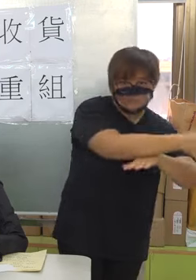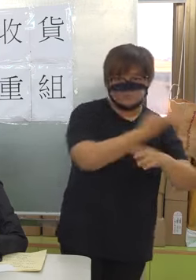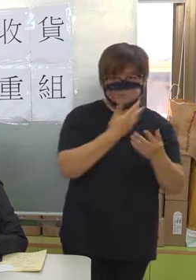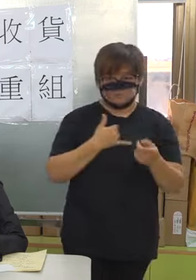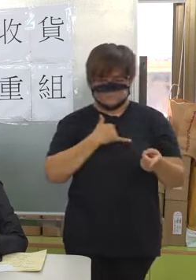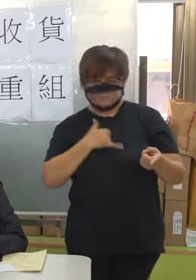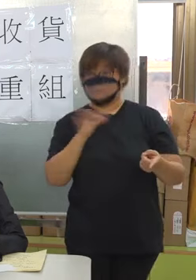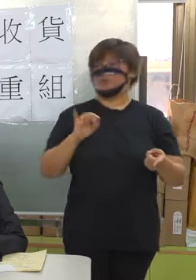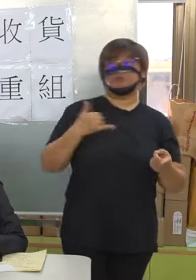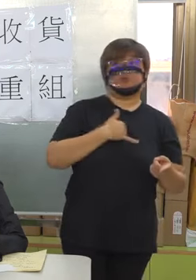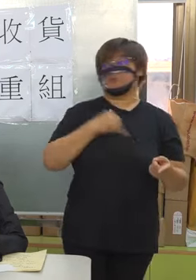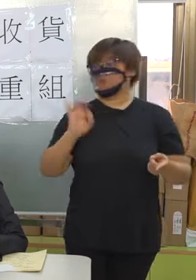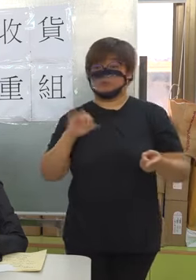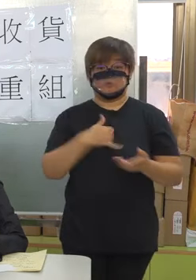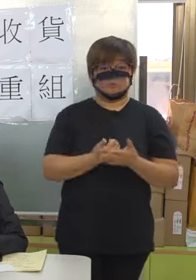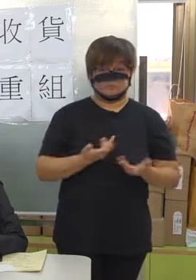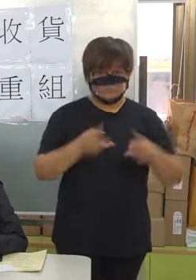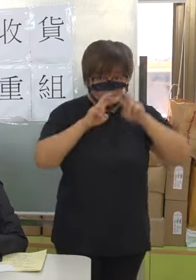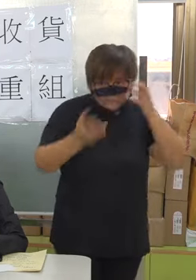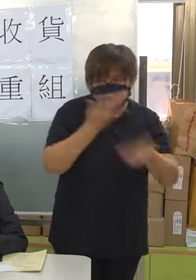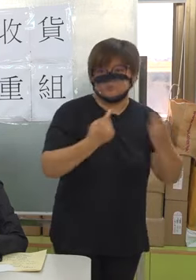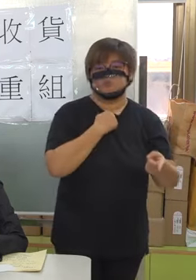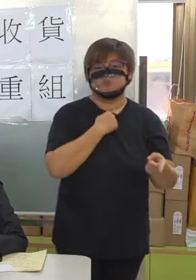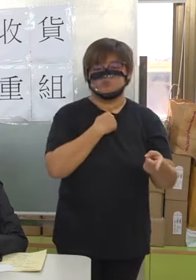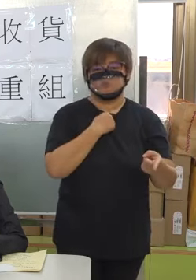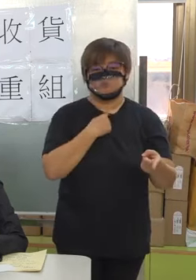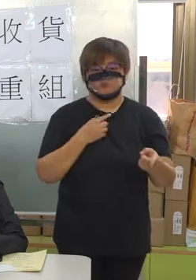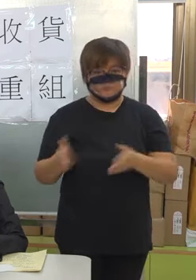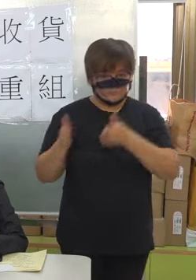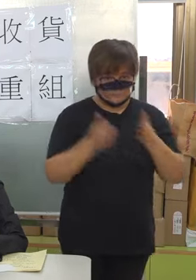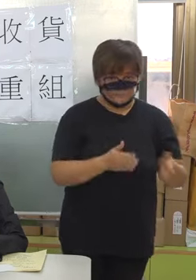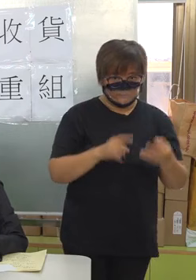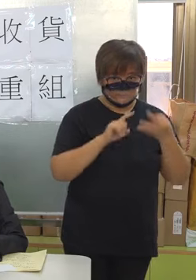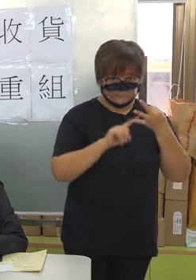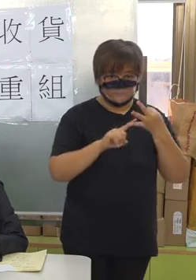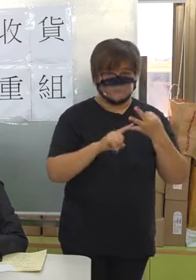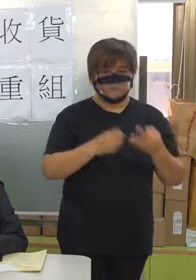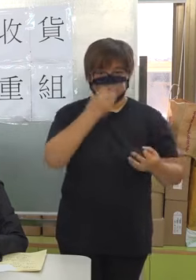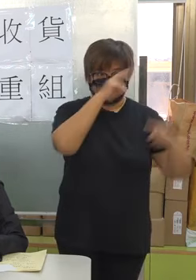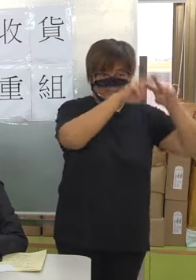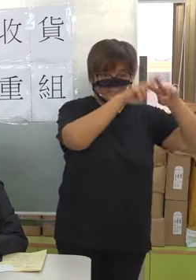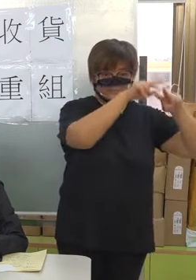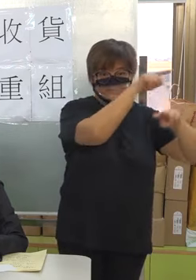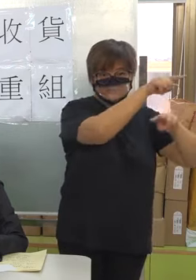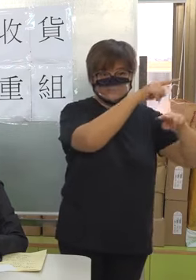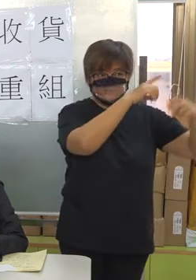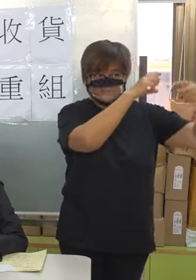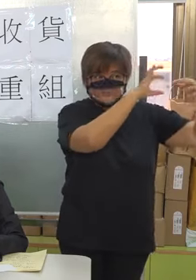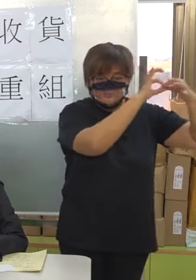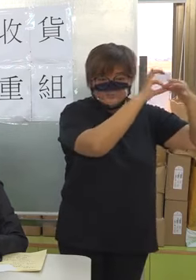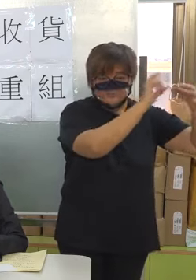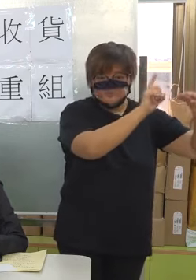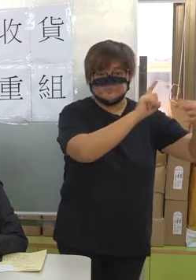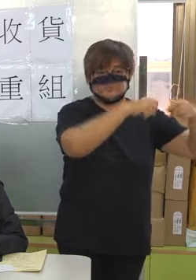問題，當中包括中共對港共政府的干預程度，例如不同部門多次 用顏色革